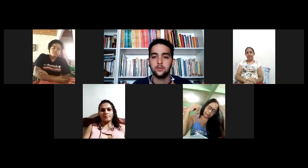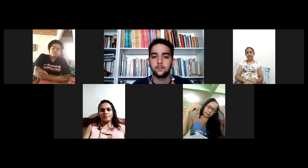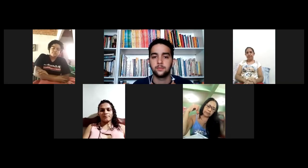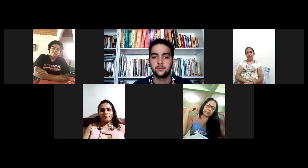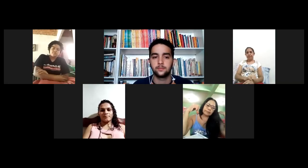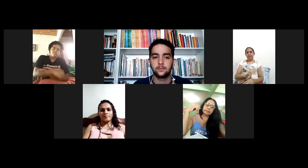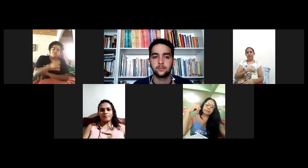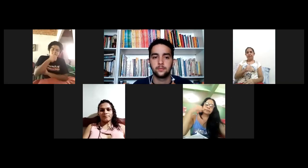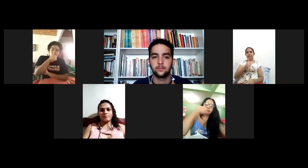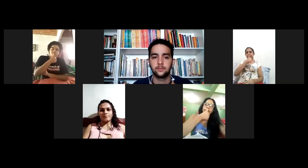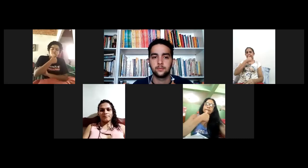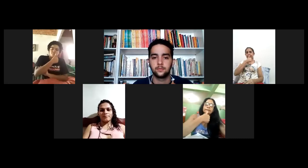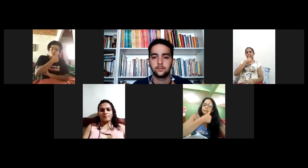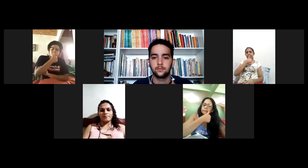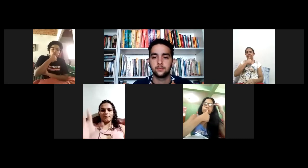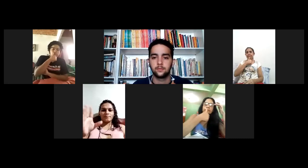sacrifício,